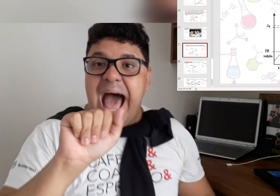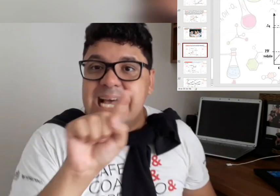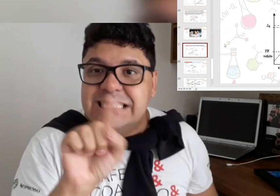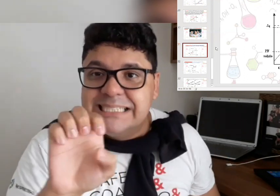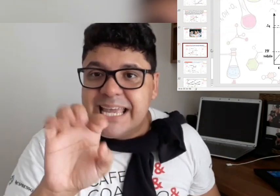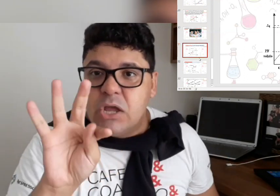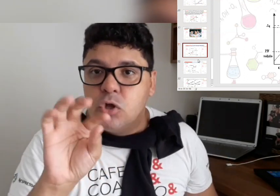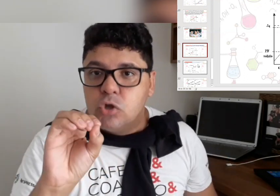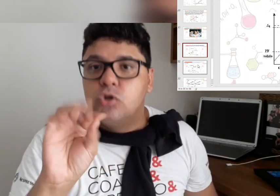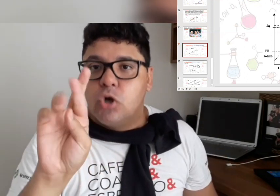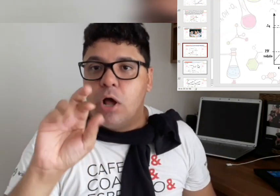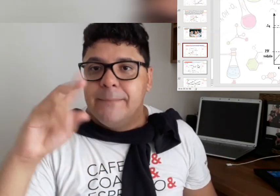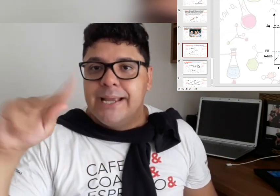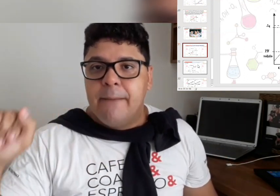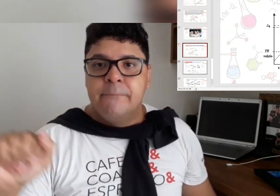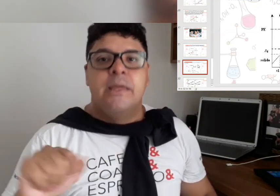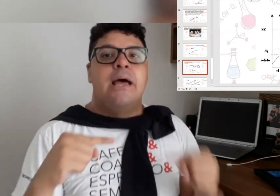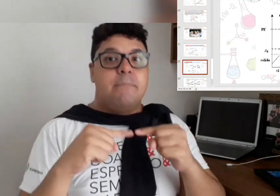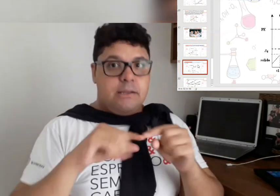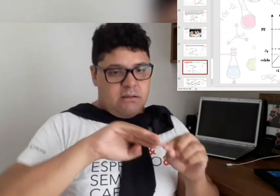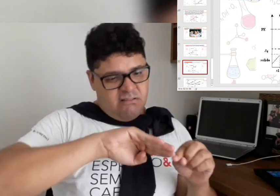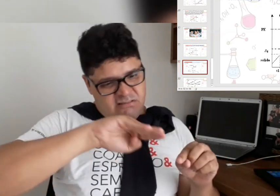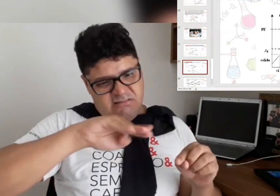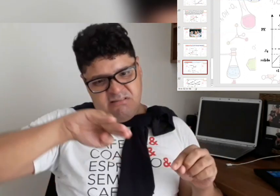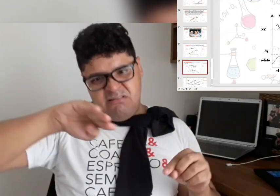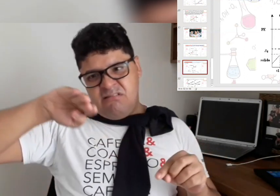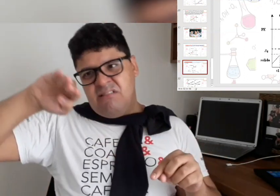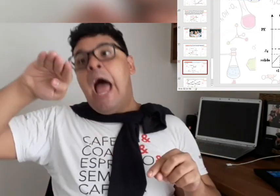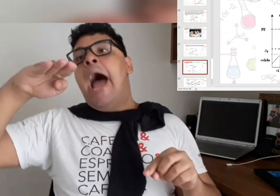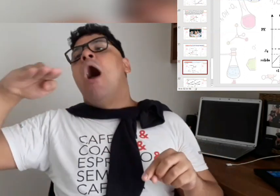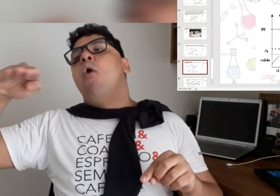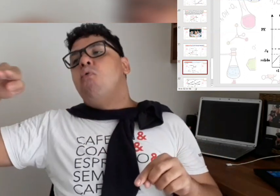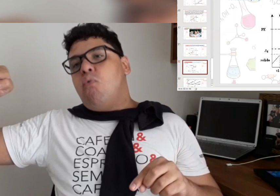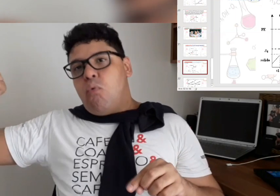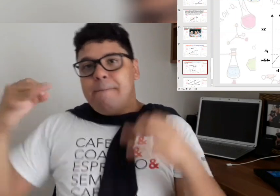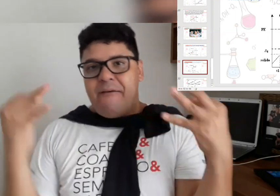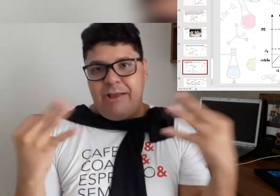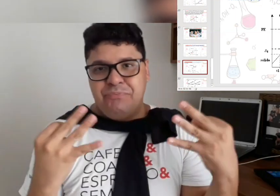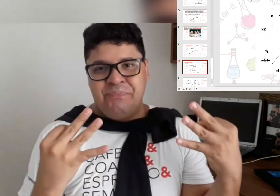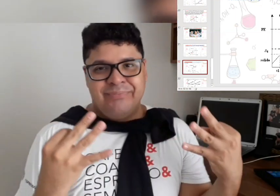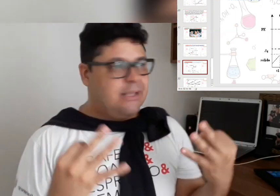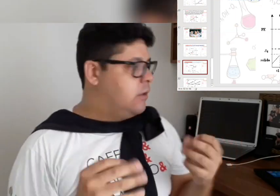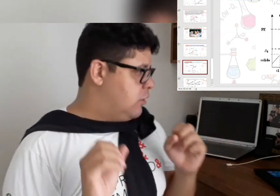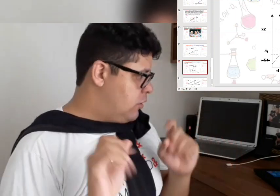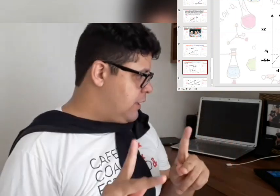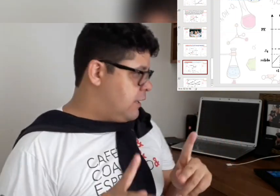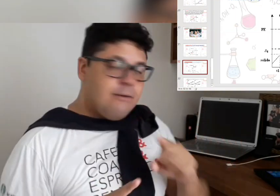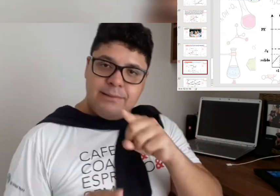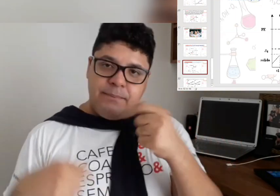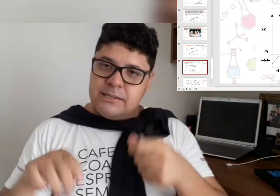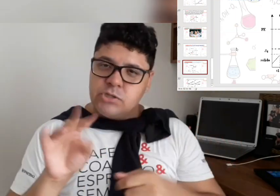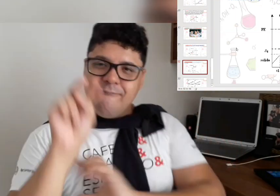não, tá? A mistura azeotrópica, o ponto de ebulição é definido, o de fusão,